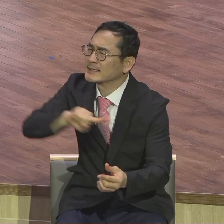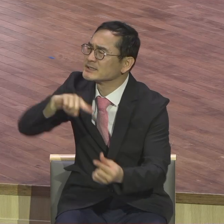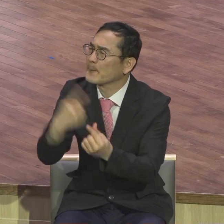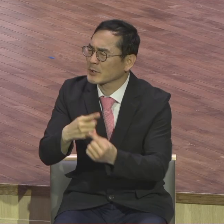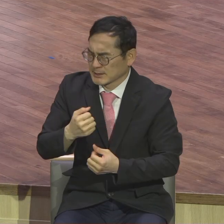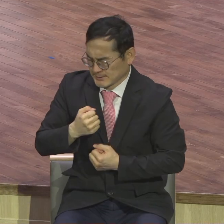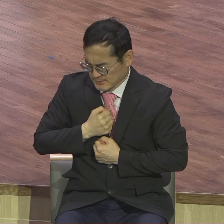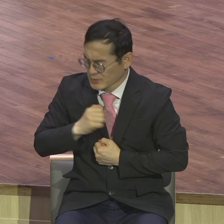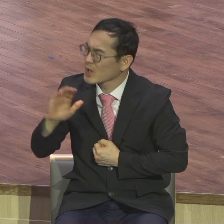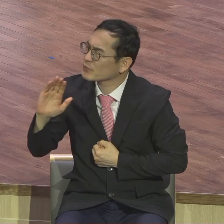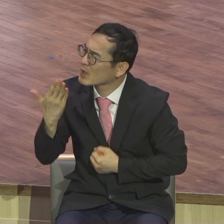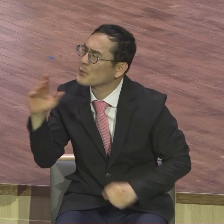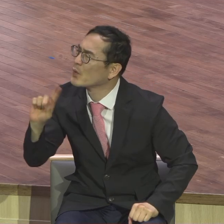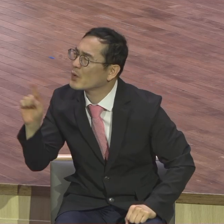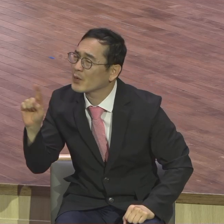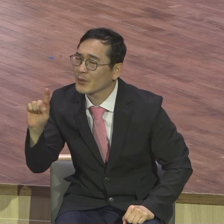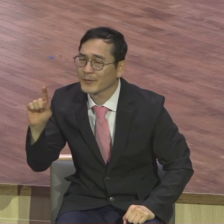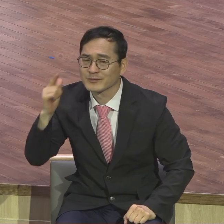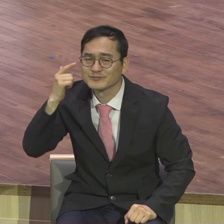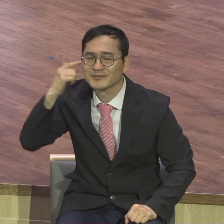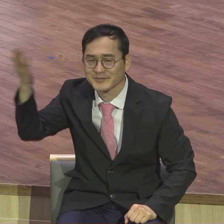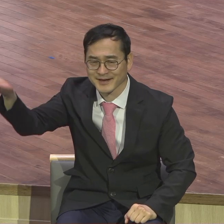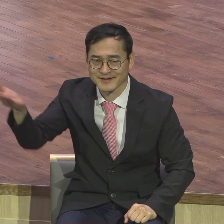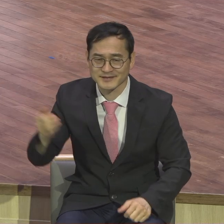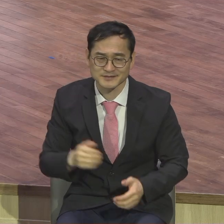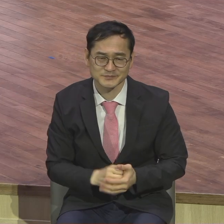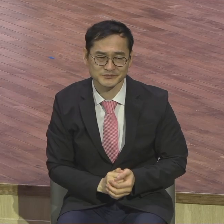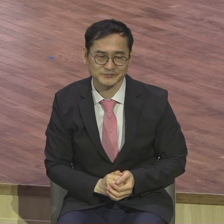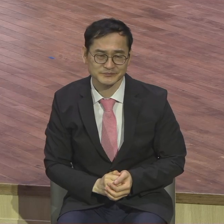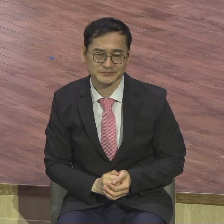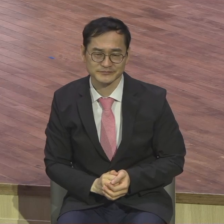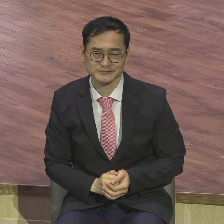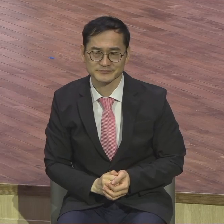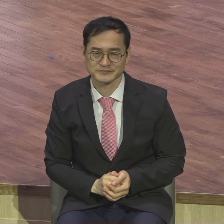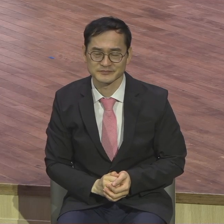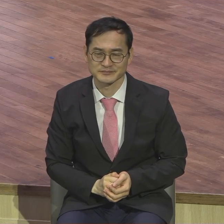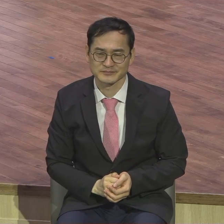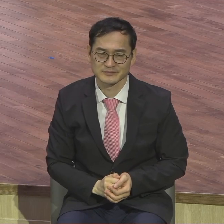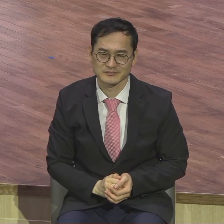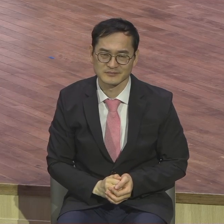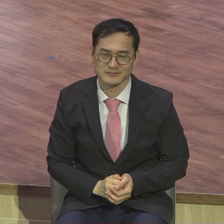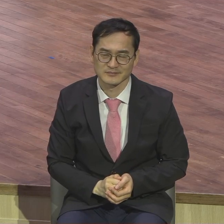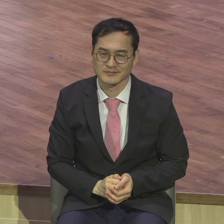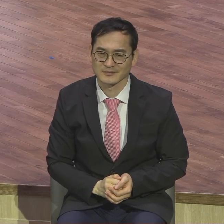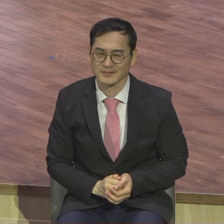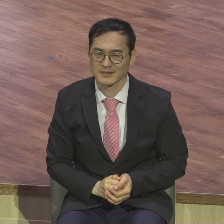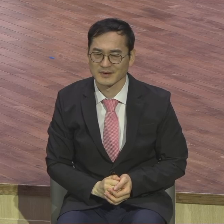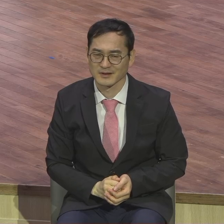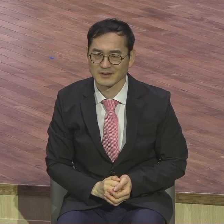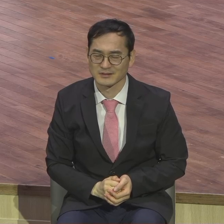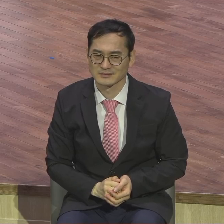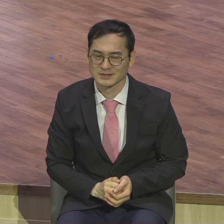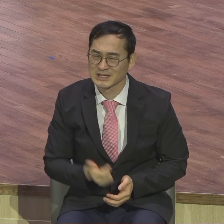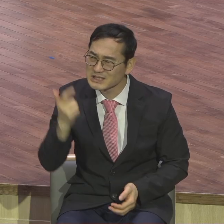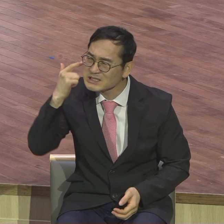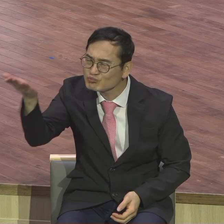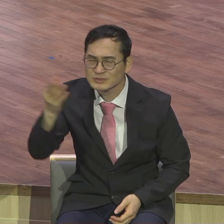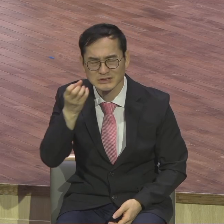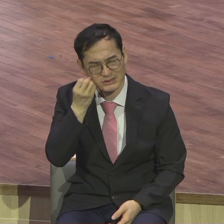지켜야 되느냐라고 하는 이런 정말 불필요한 논쟁들을 늘 하고 있었어요.